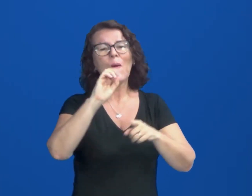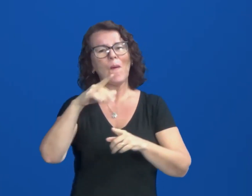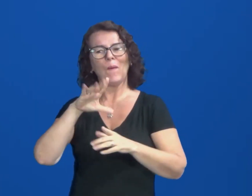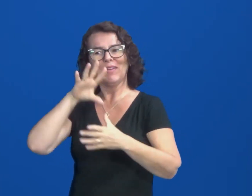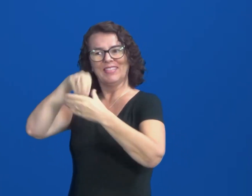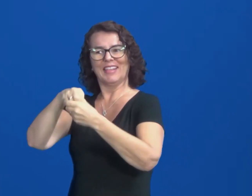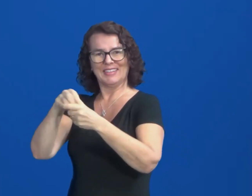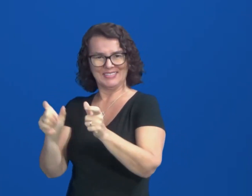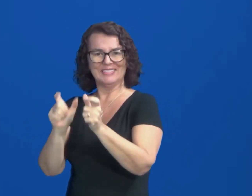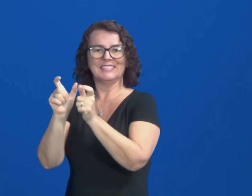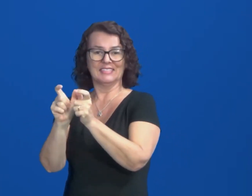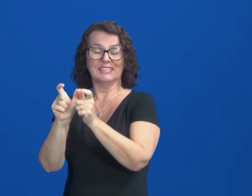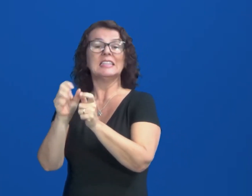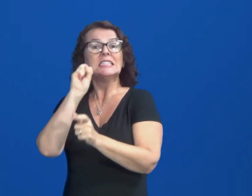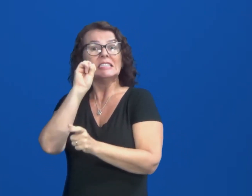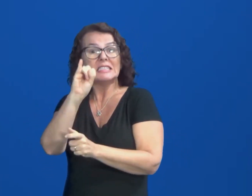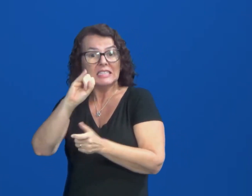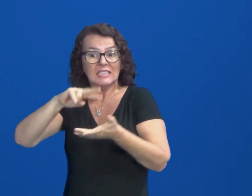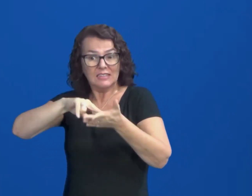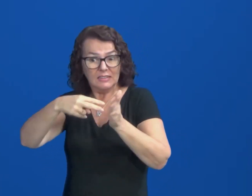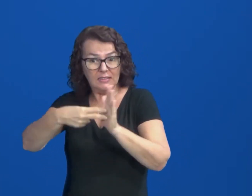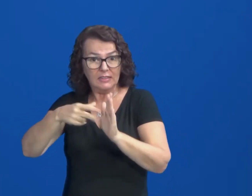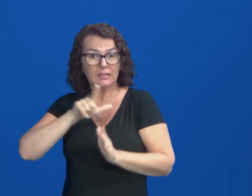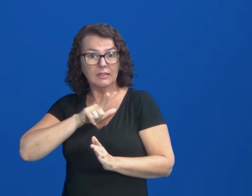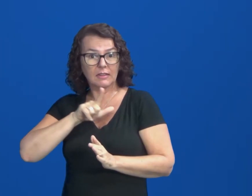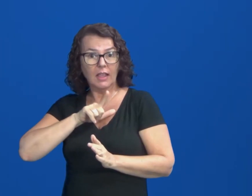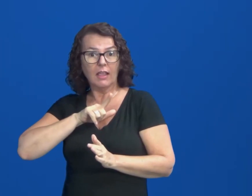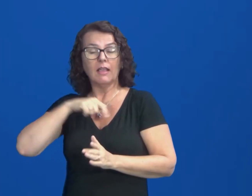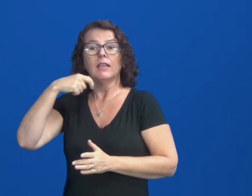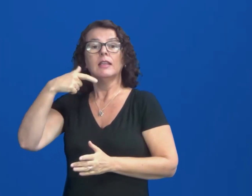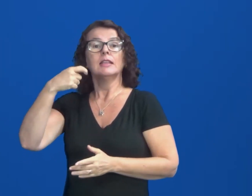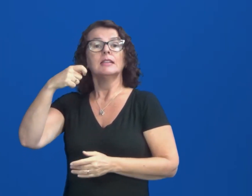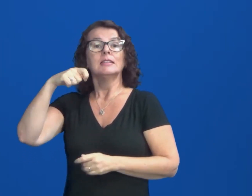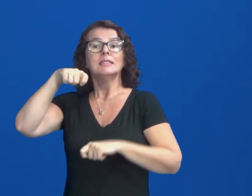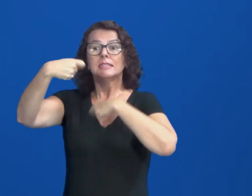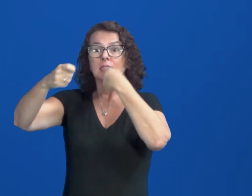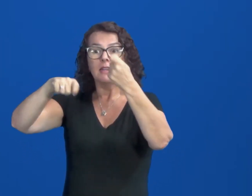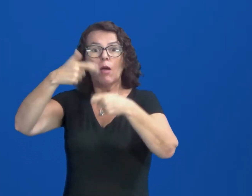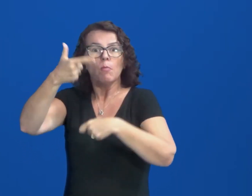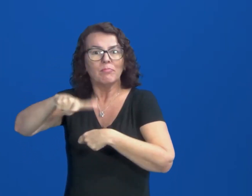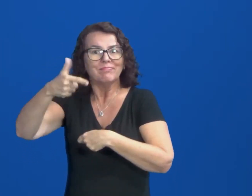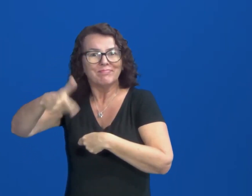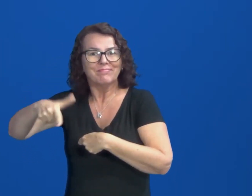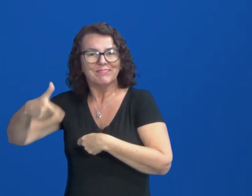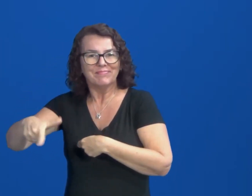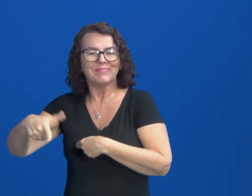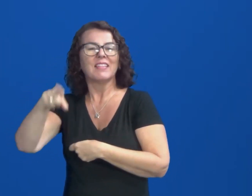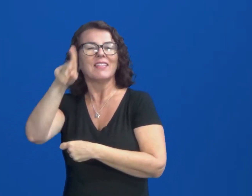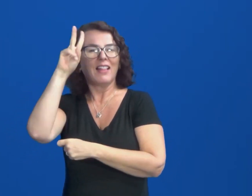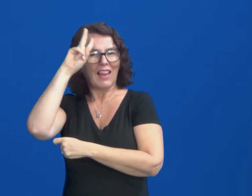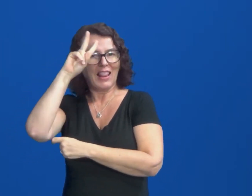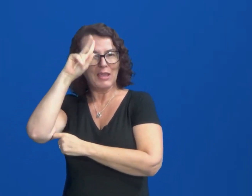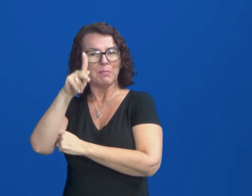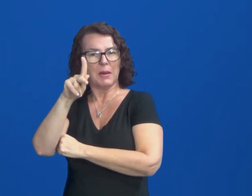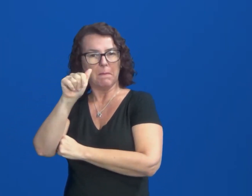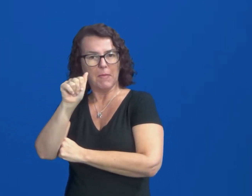como morfema. Se tem significado dentro do sinal, ou seja, se aquele parâmetro